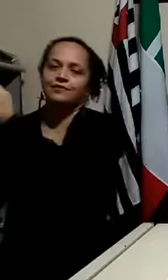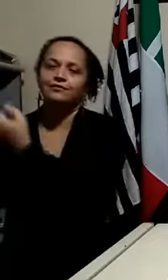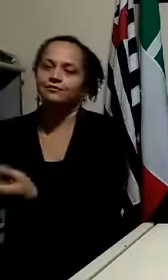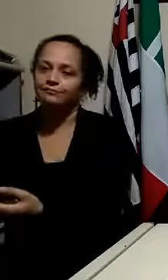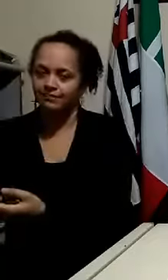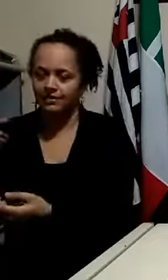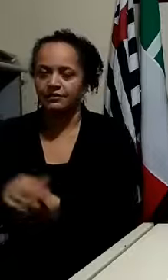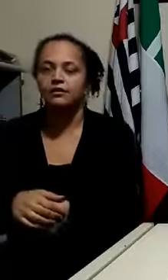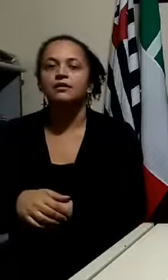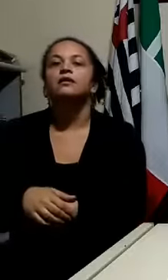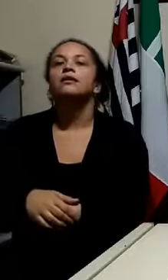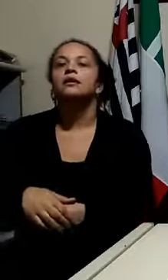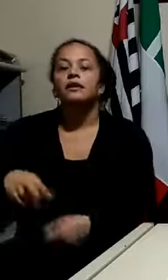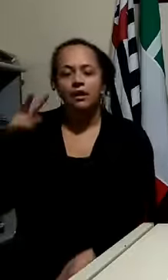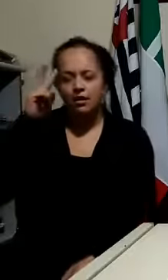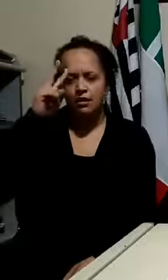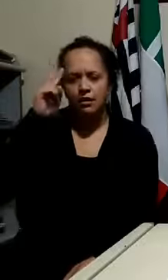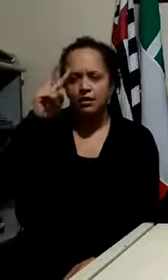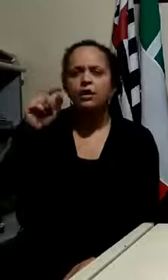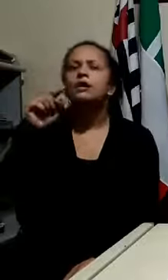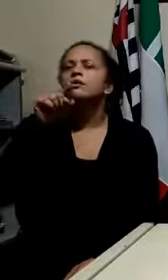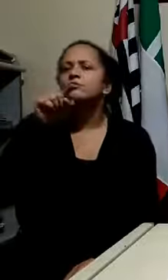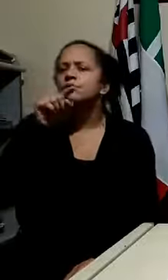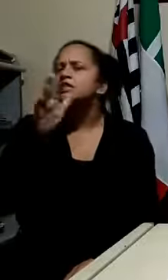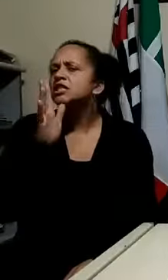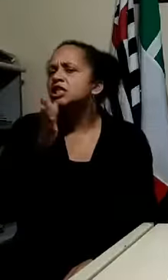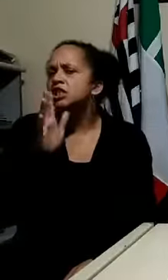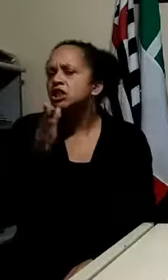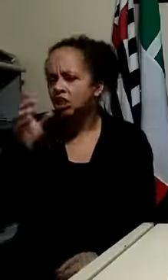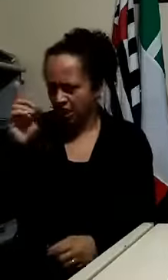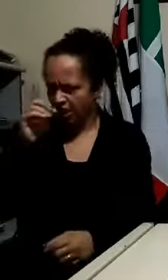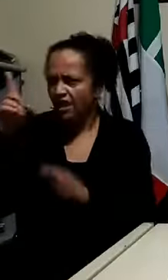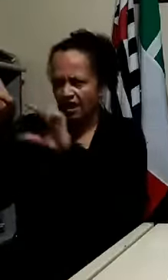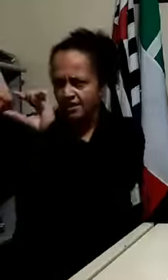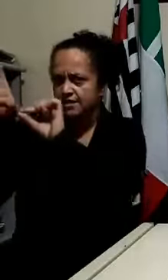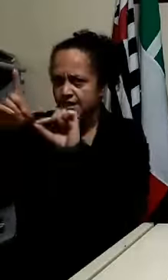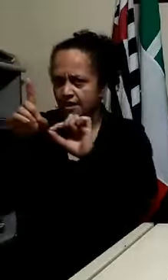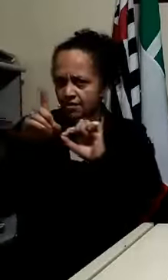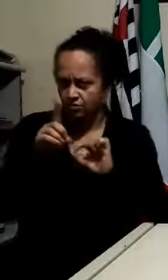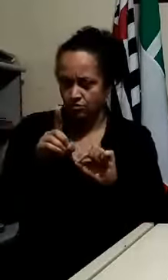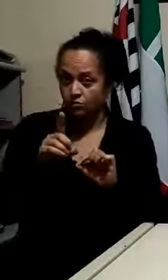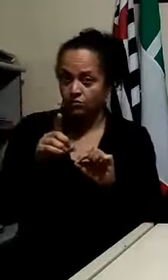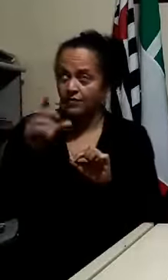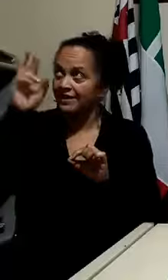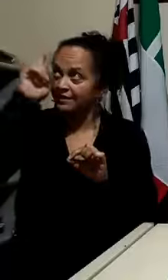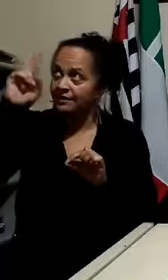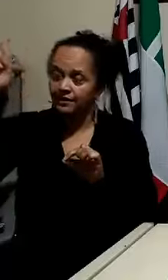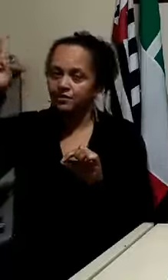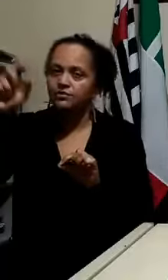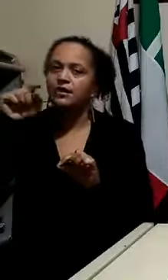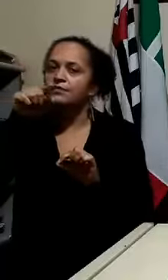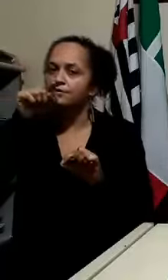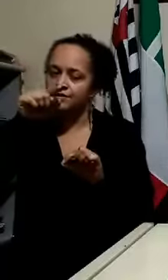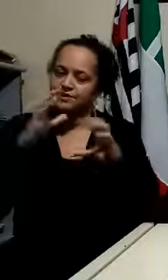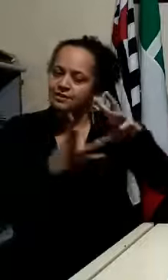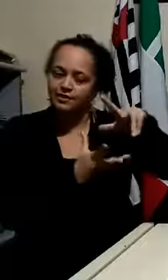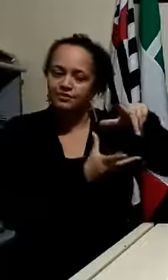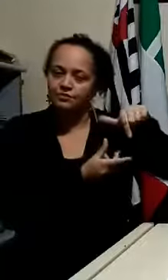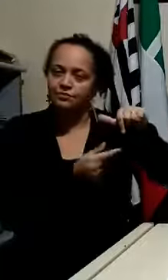que você aceitou a Cristo, você não é mais deste mundo, você é um peregrino nesse mundo. Você está aqui